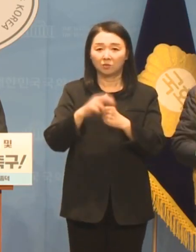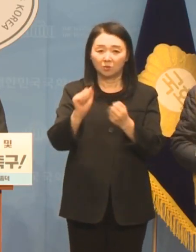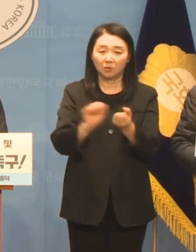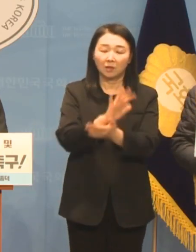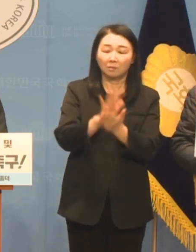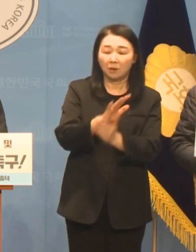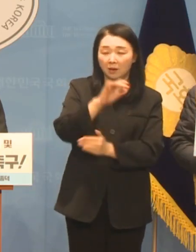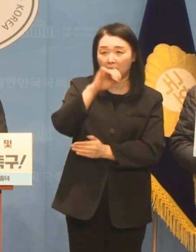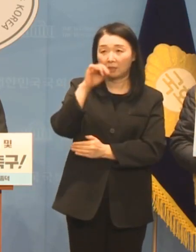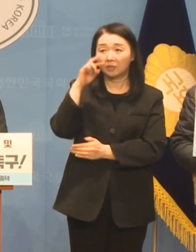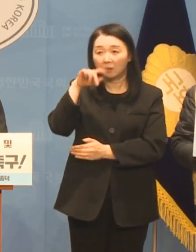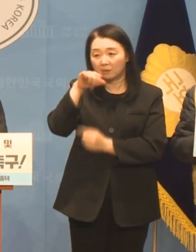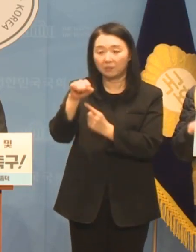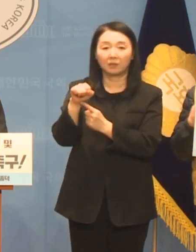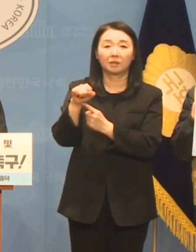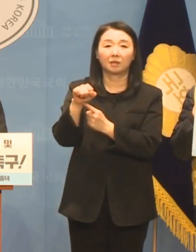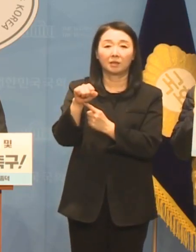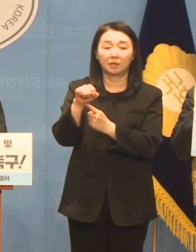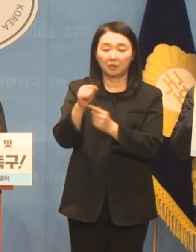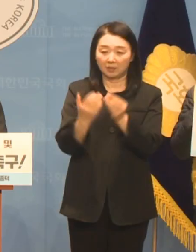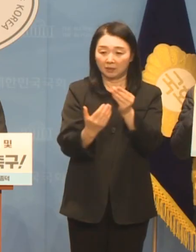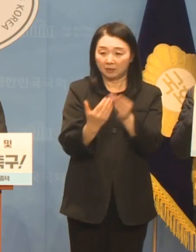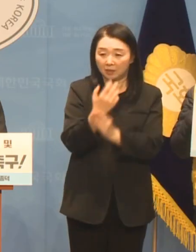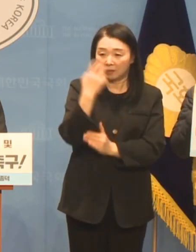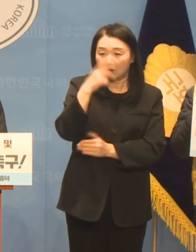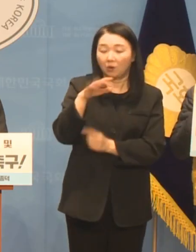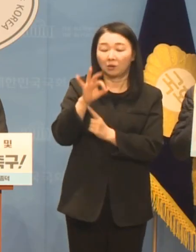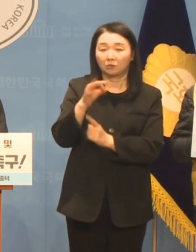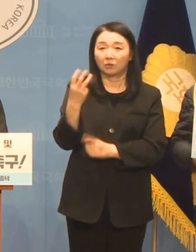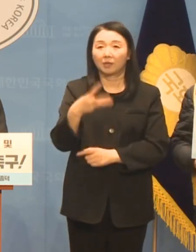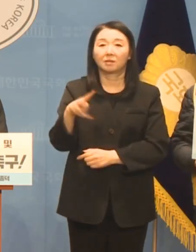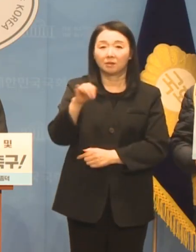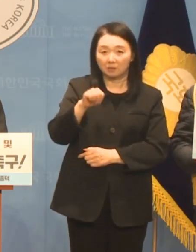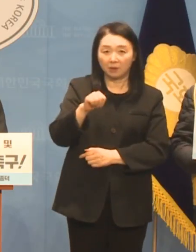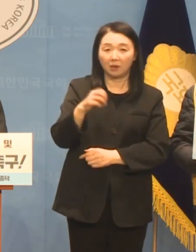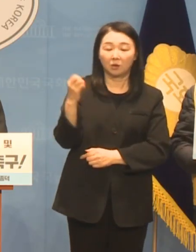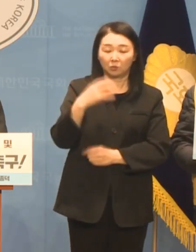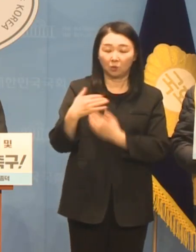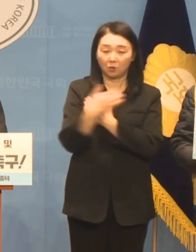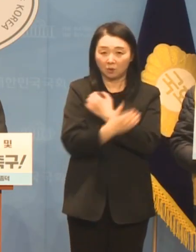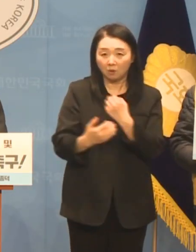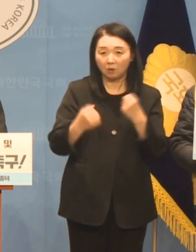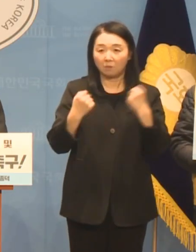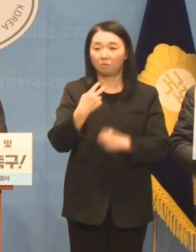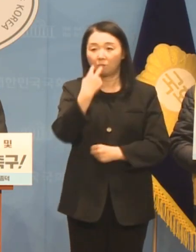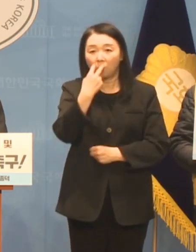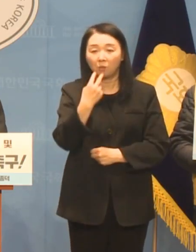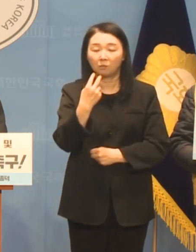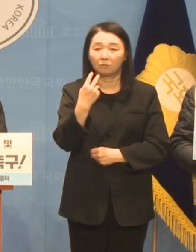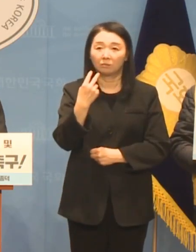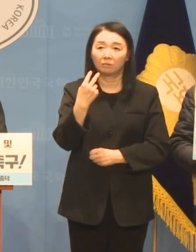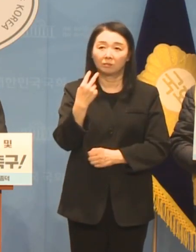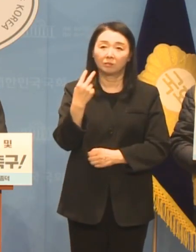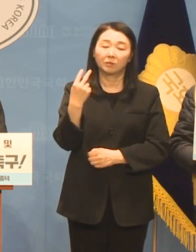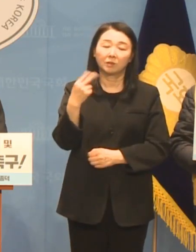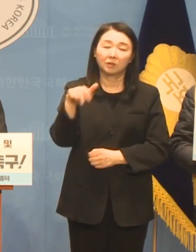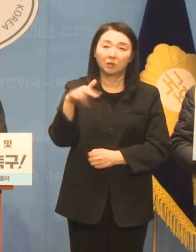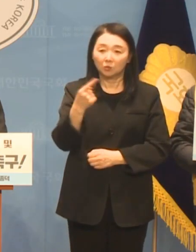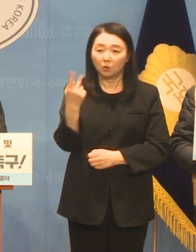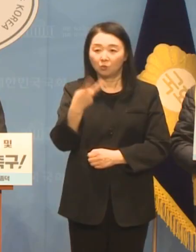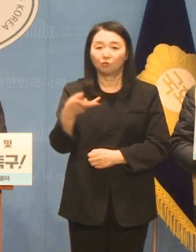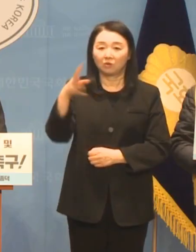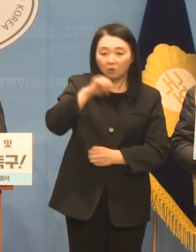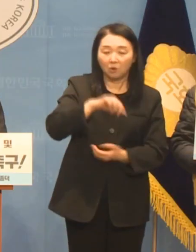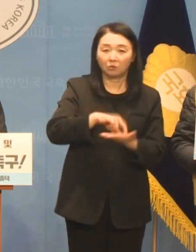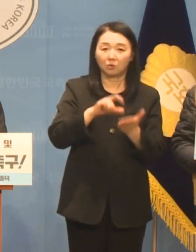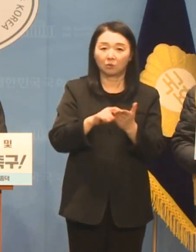ABB, 지자체 재난관리기금 4,200억 원, 건보 재정 2조 9천억 원 등